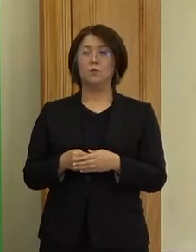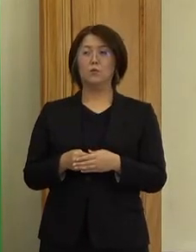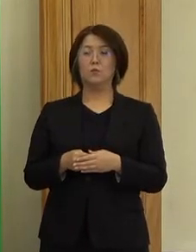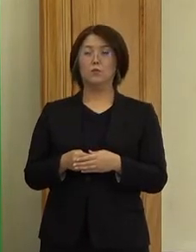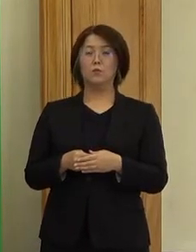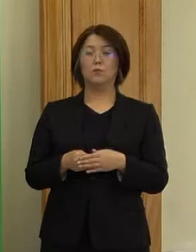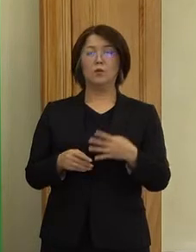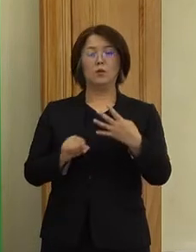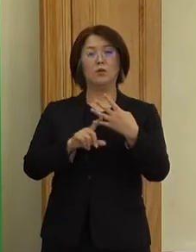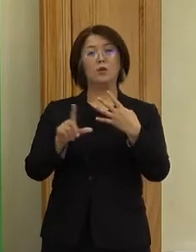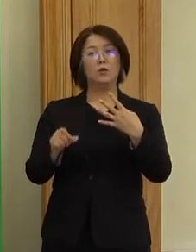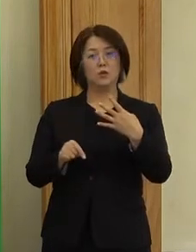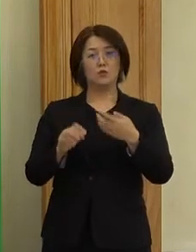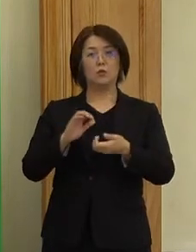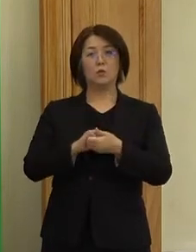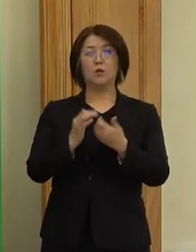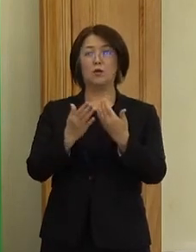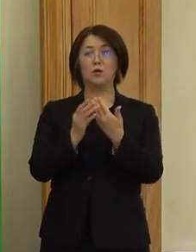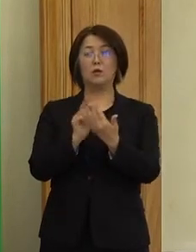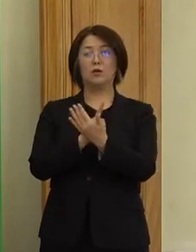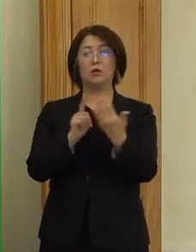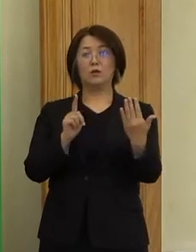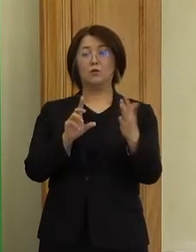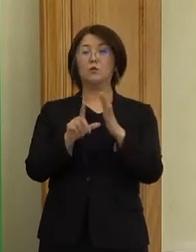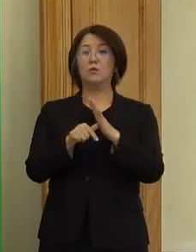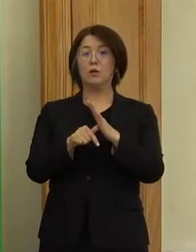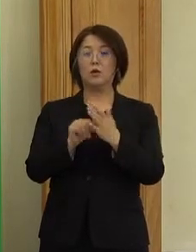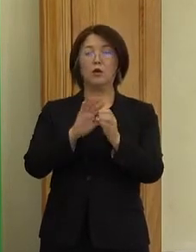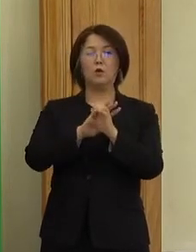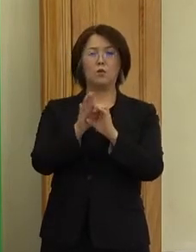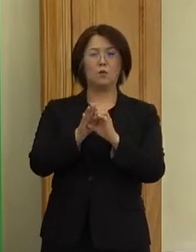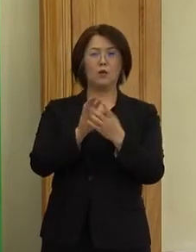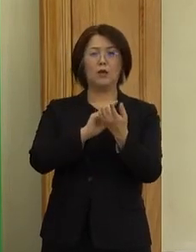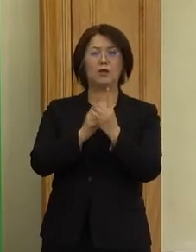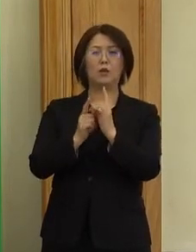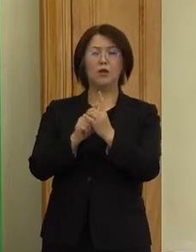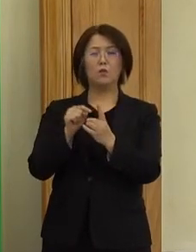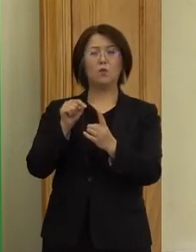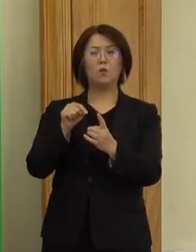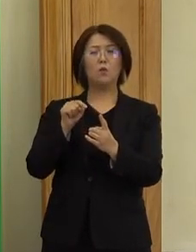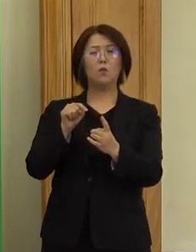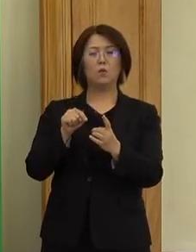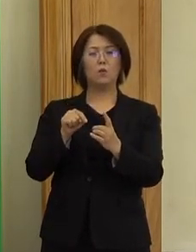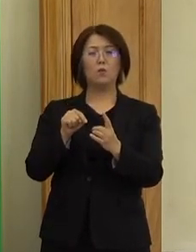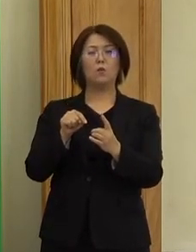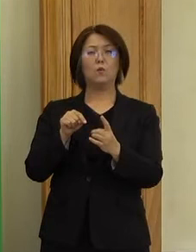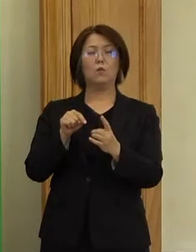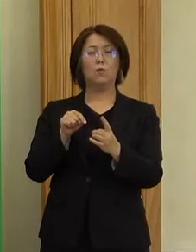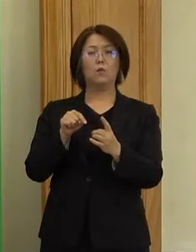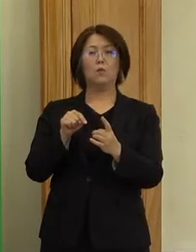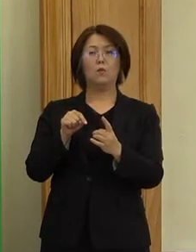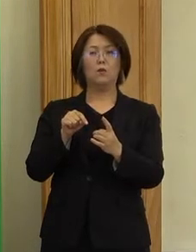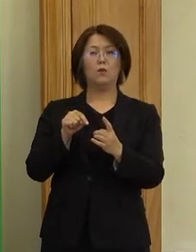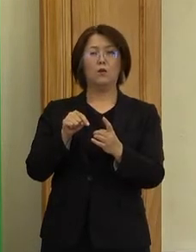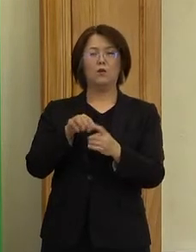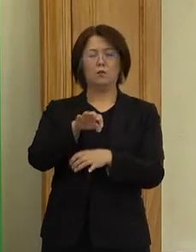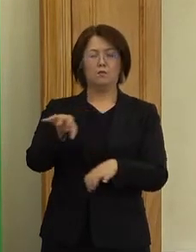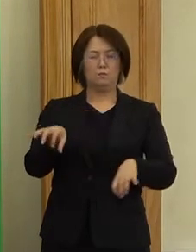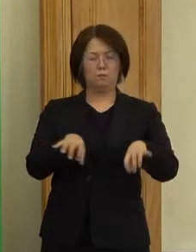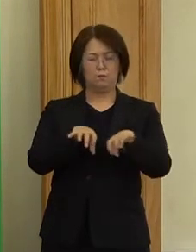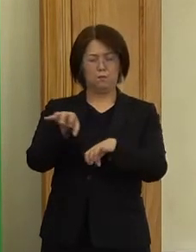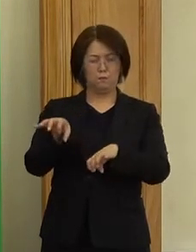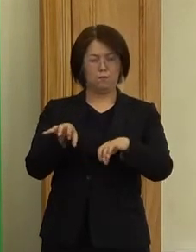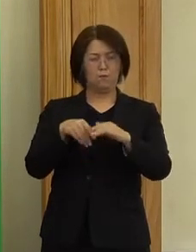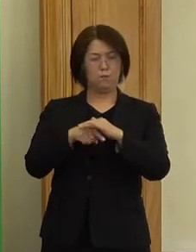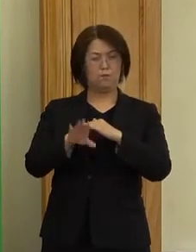先月の知事の定例会見の方で、まあ、あのコロナの対応っていうものにやはりちょっと、忙殺されているところがあるのでは